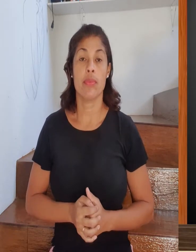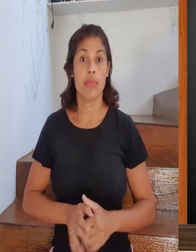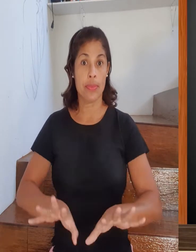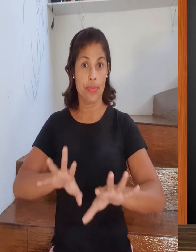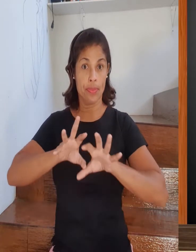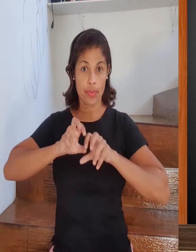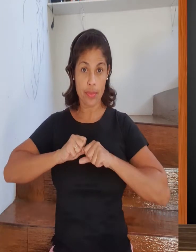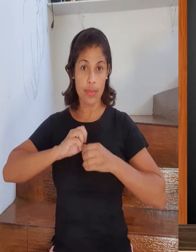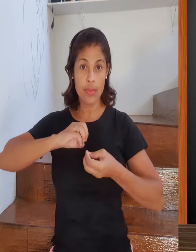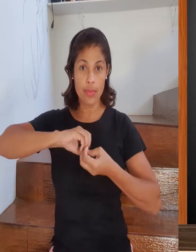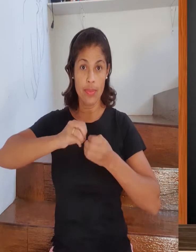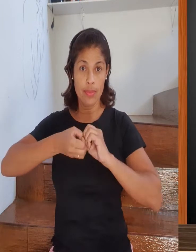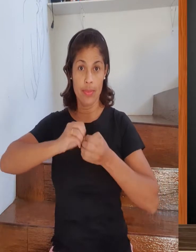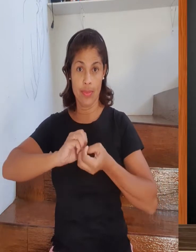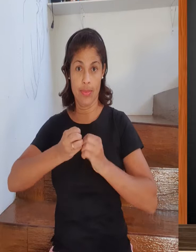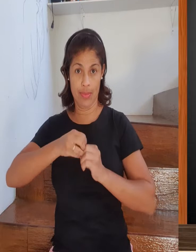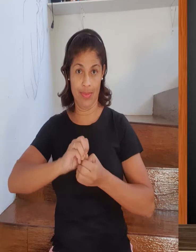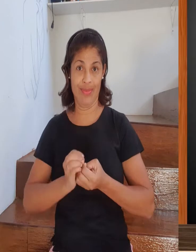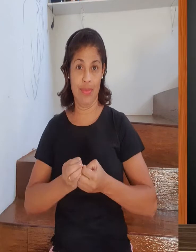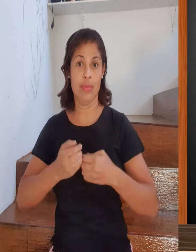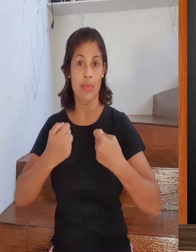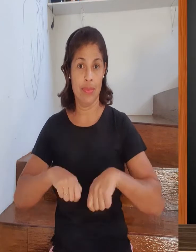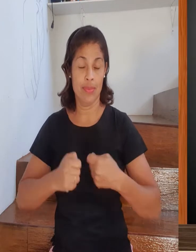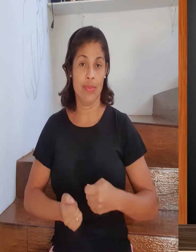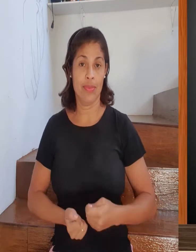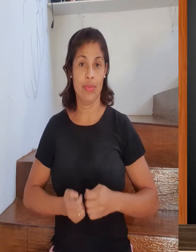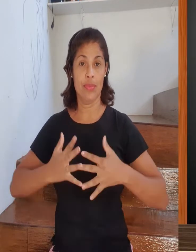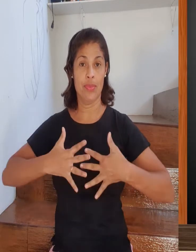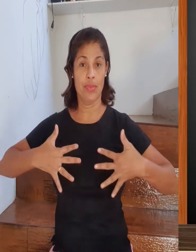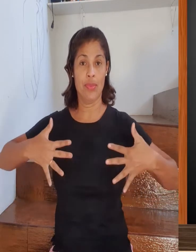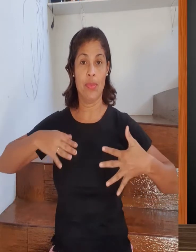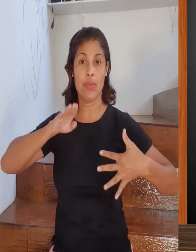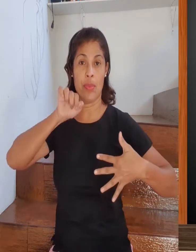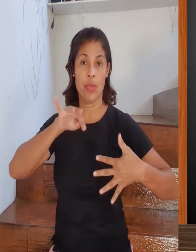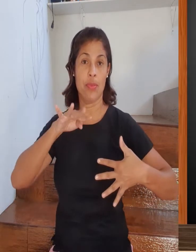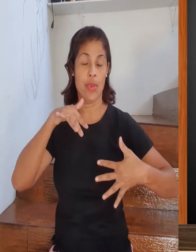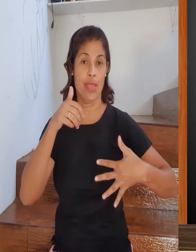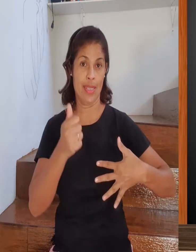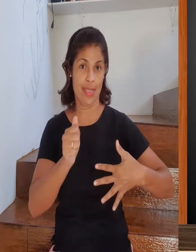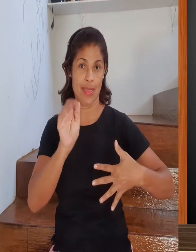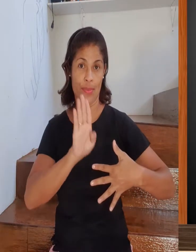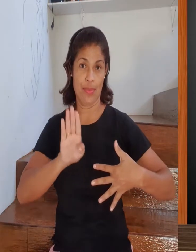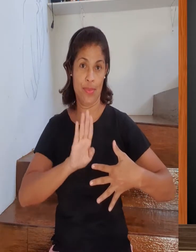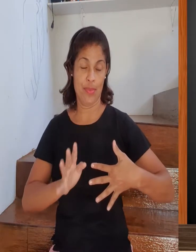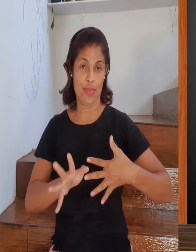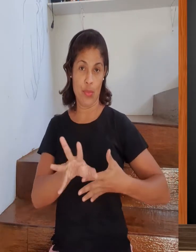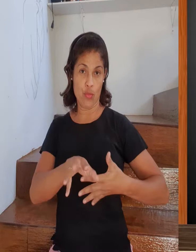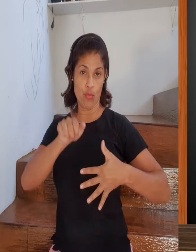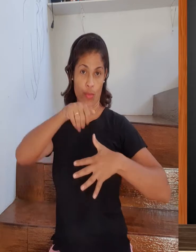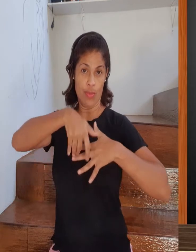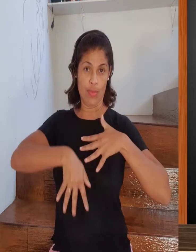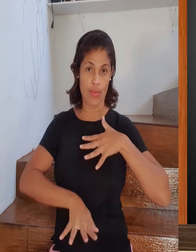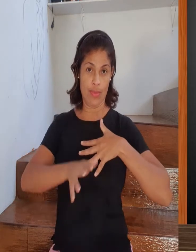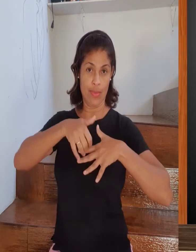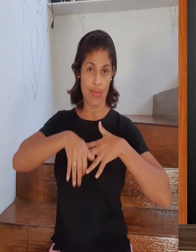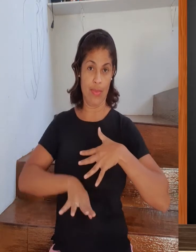Para serem absorvidas, as moléculas das drogas precisam atravessar membranas biológicas, dependendo da via